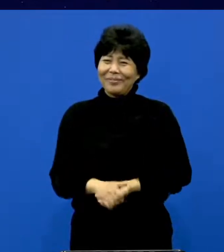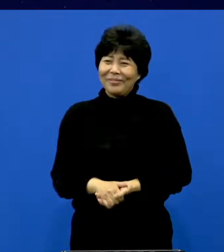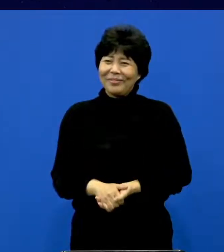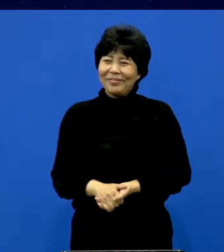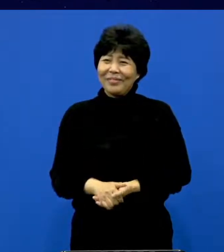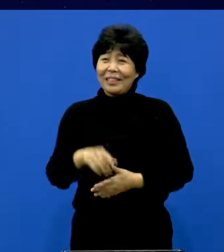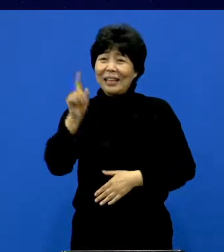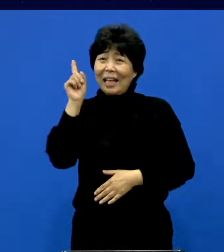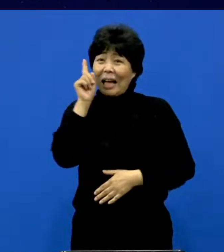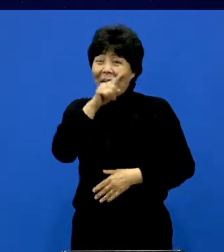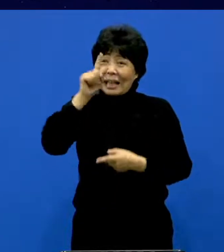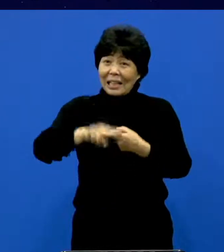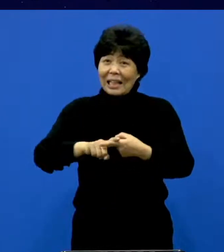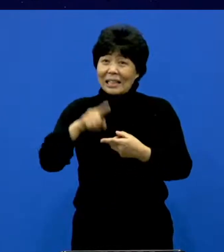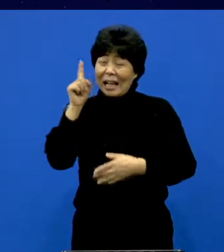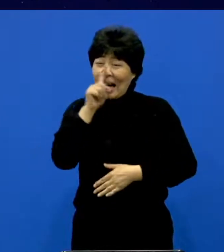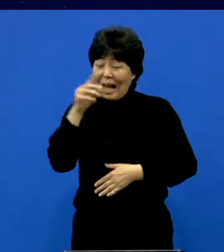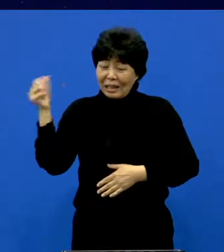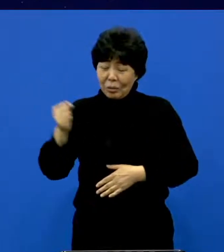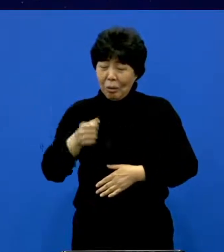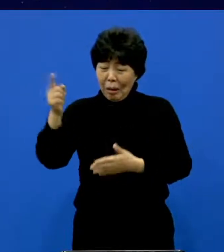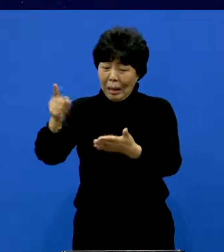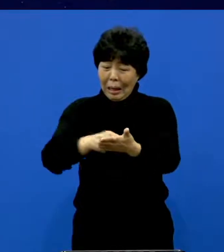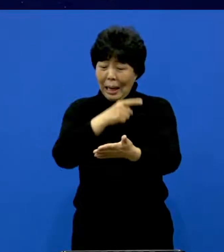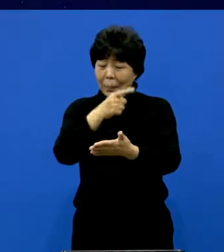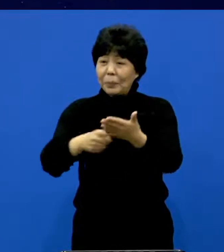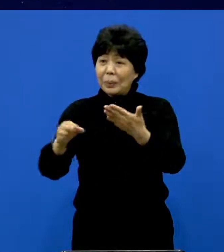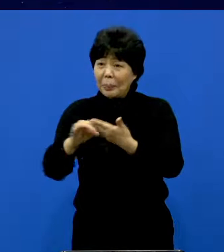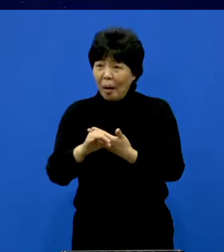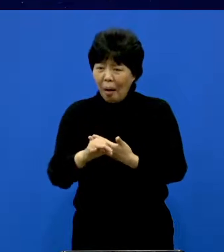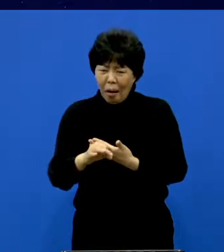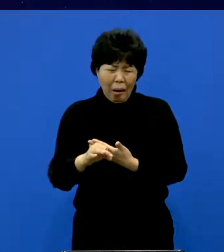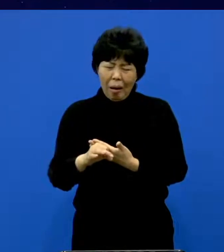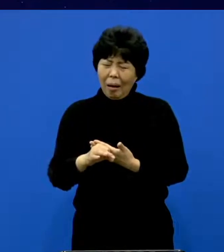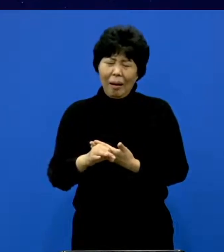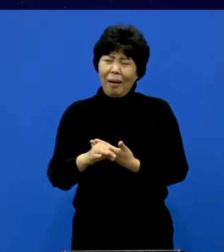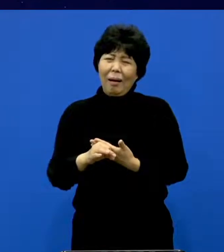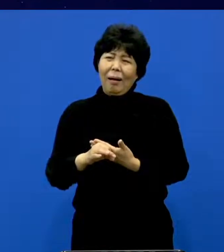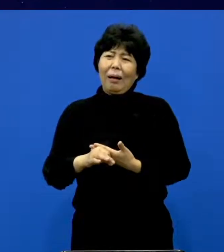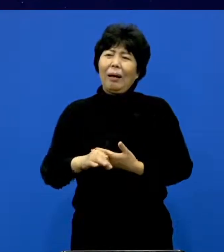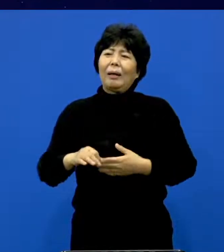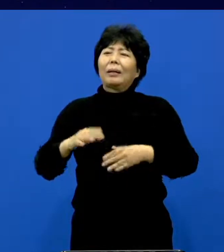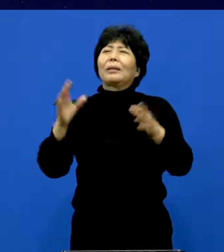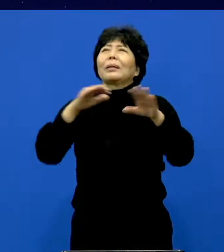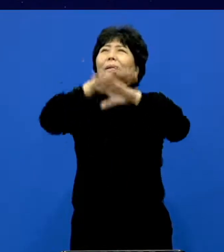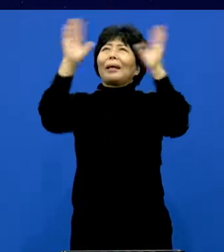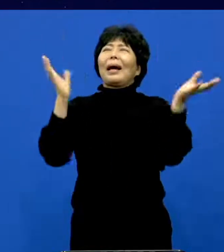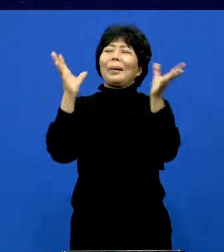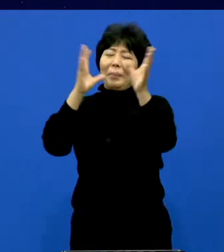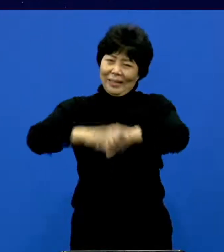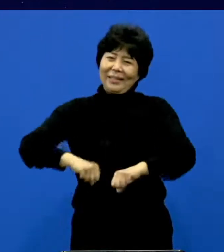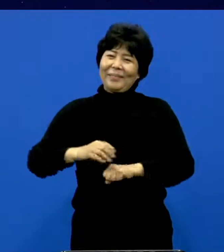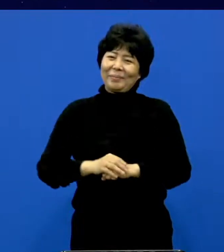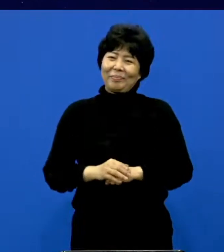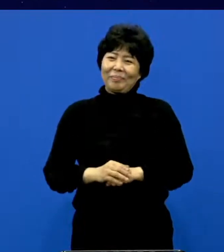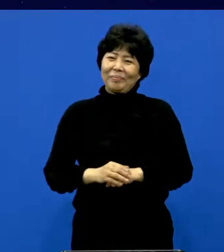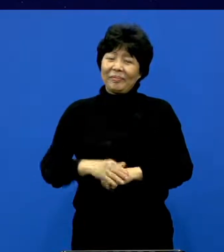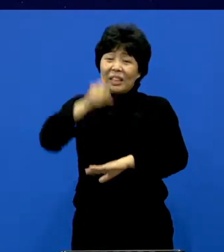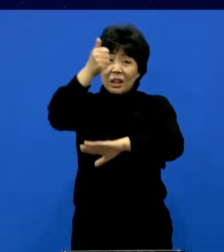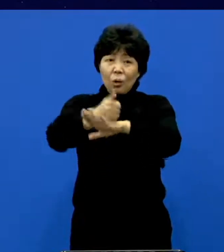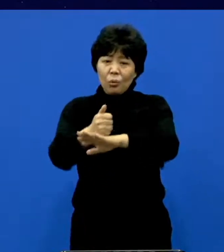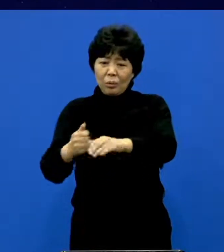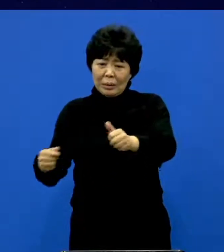악을 악으로 갚고자 하는 보복의 원리 안에 빠져들면 살아남을 자가 없어요. 가벼운 말다툼으로 시작해서 나중에는 살인으로